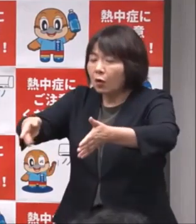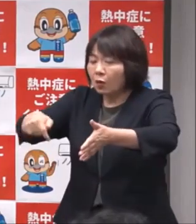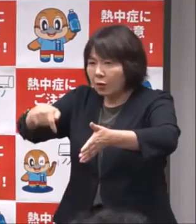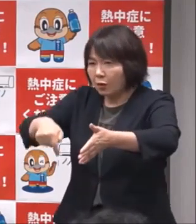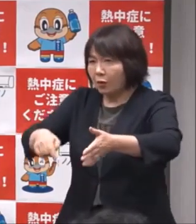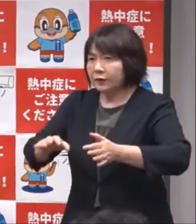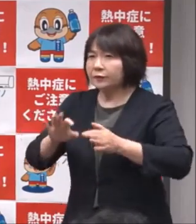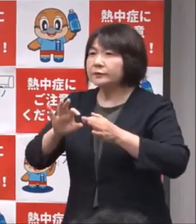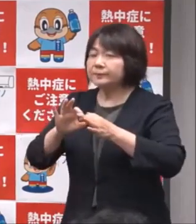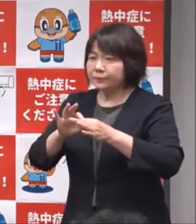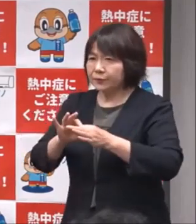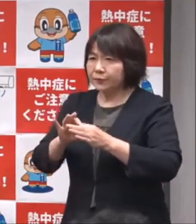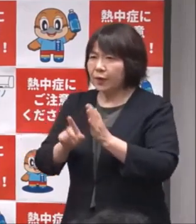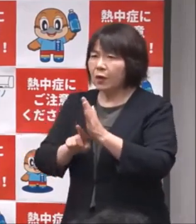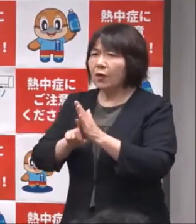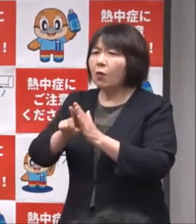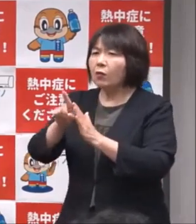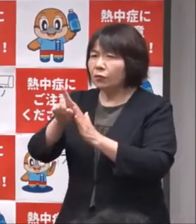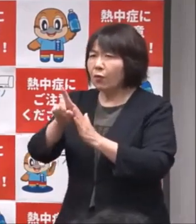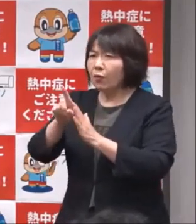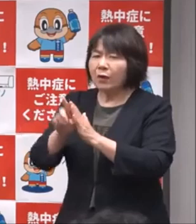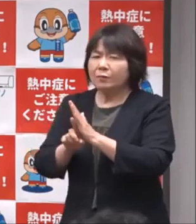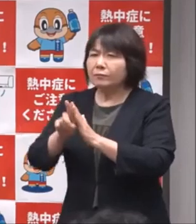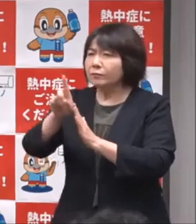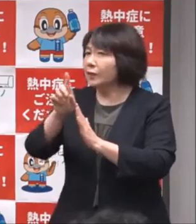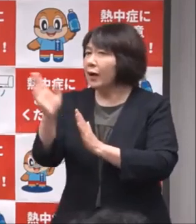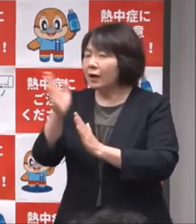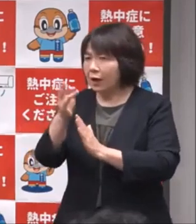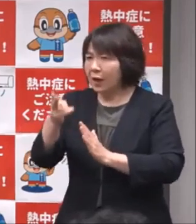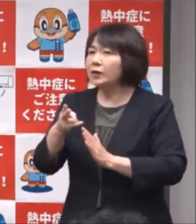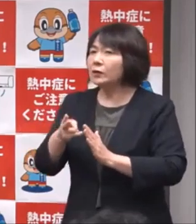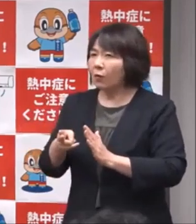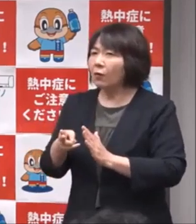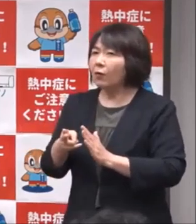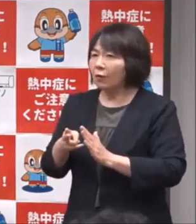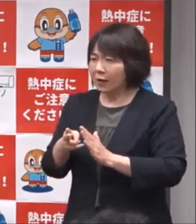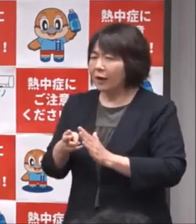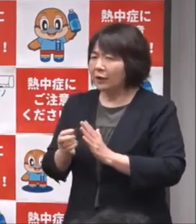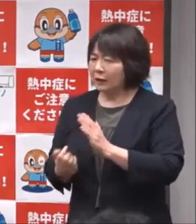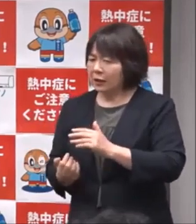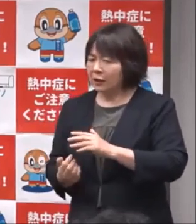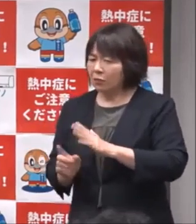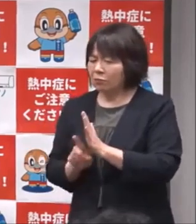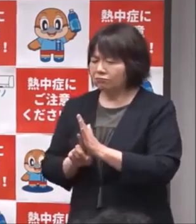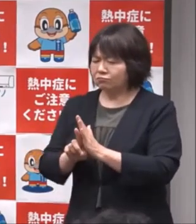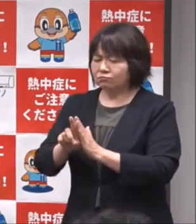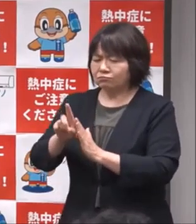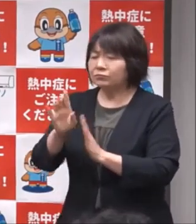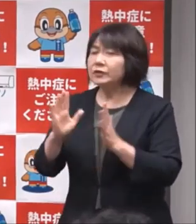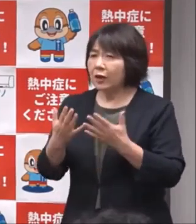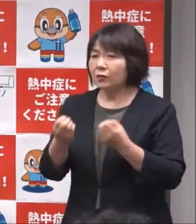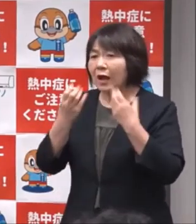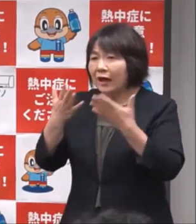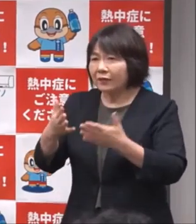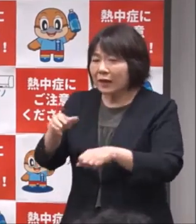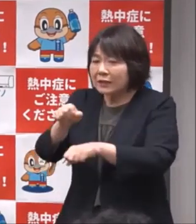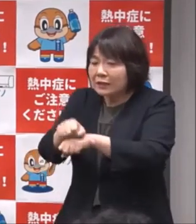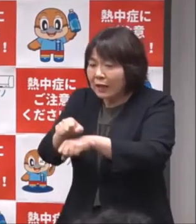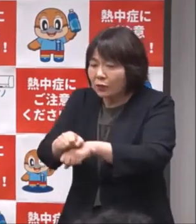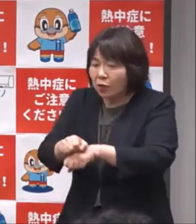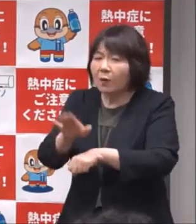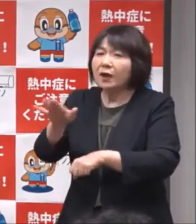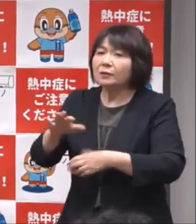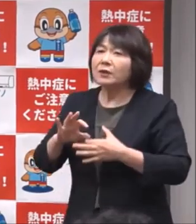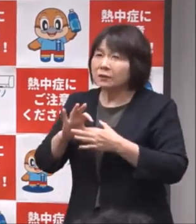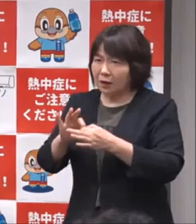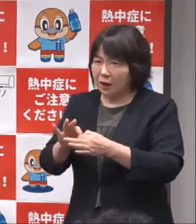、この温度がたまりにくいような、そういった加熱しにくいような、そういった新しい素材もありますから、